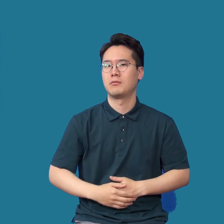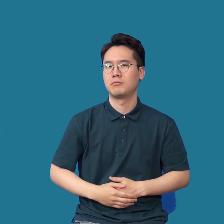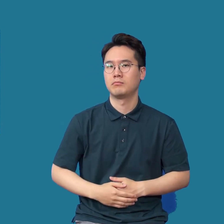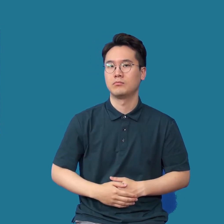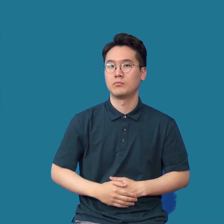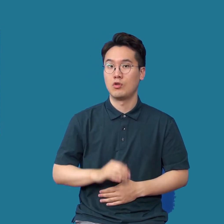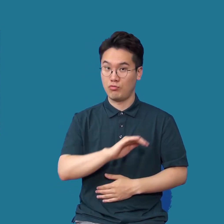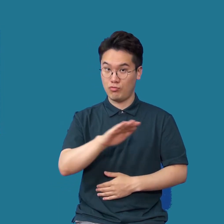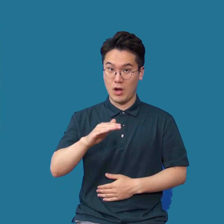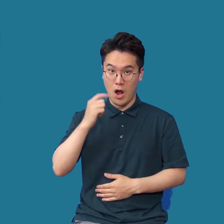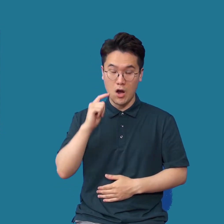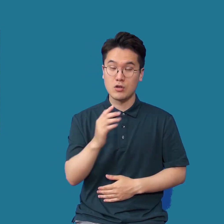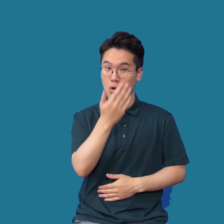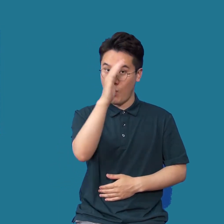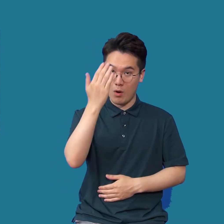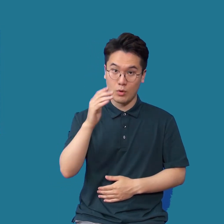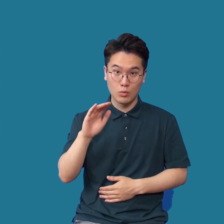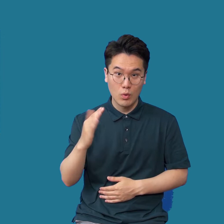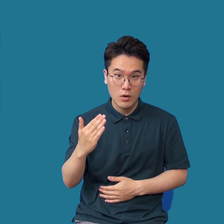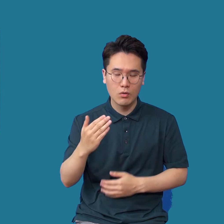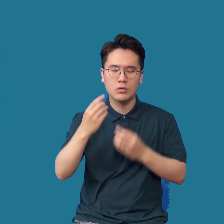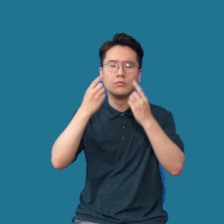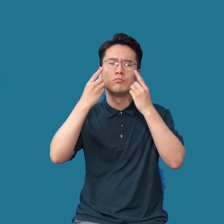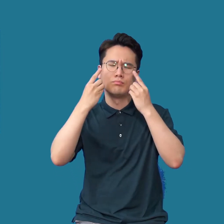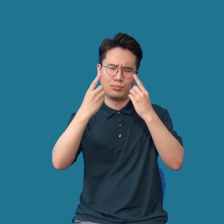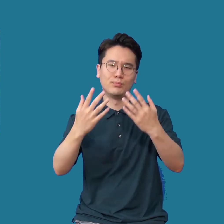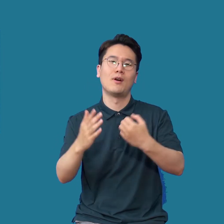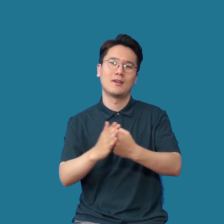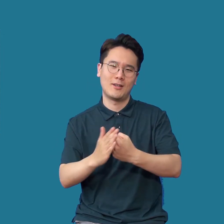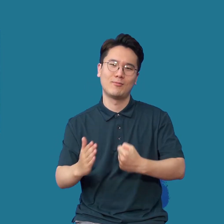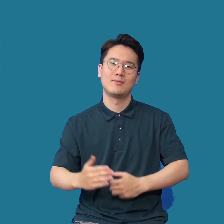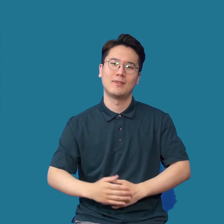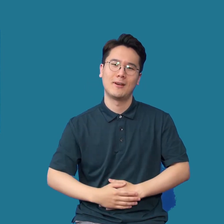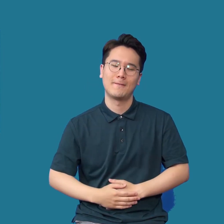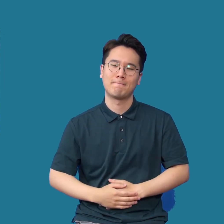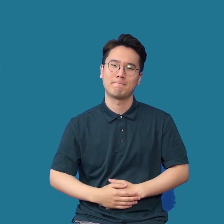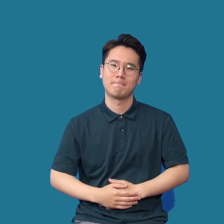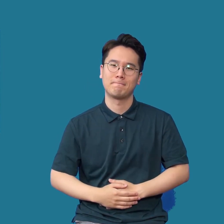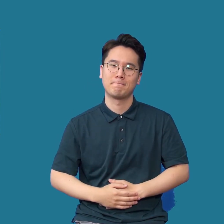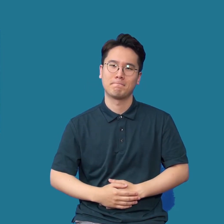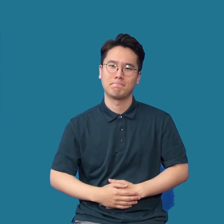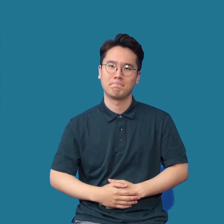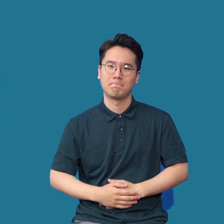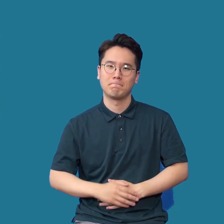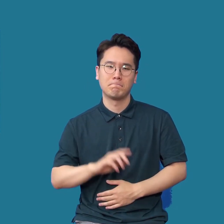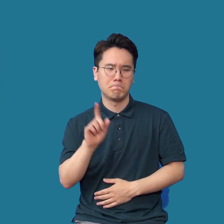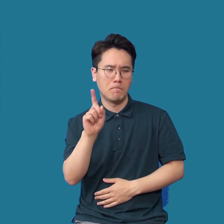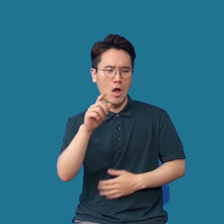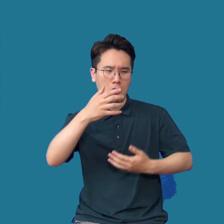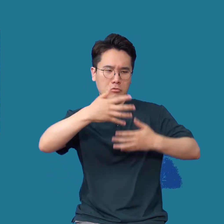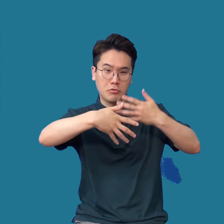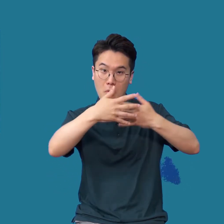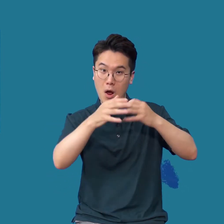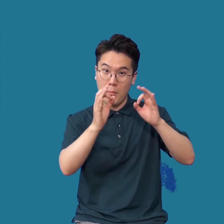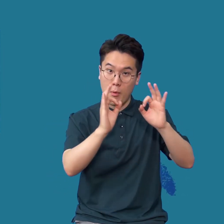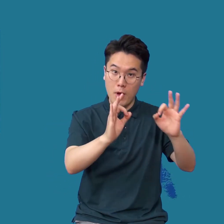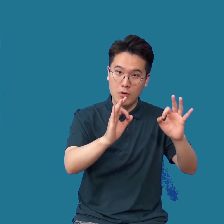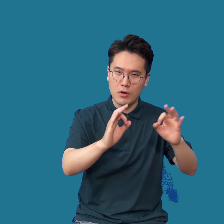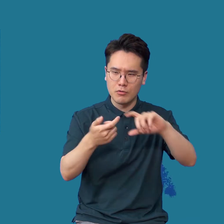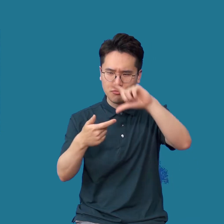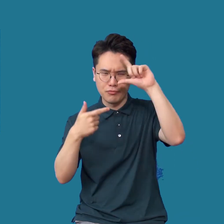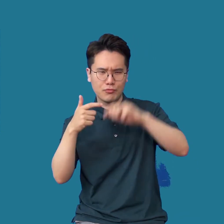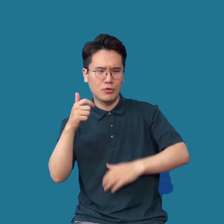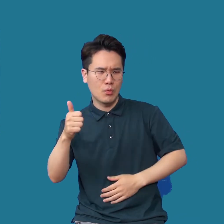되는 것이 분명하기 때문입니다. 영화 보면 주인공이 악당에게 너는 죽었어 그러지